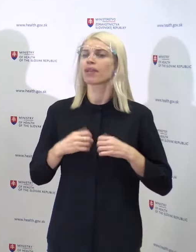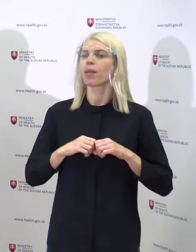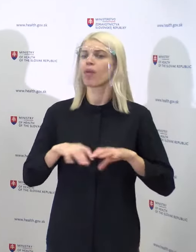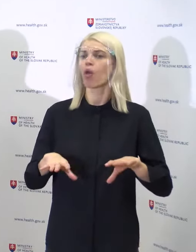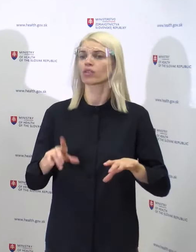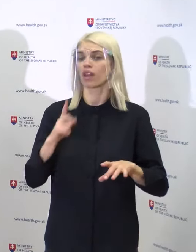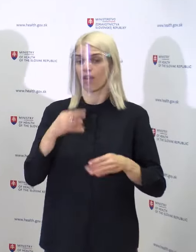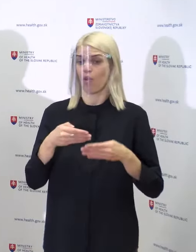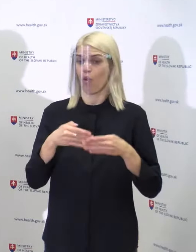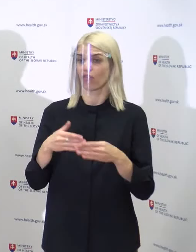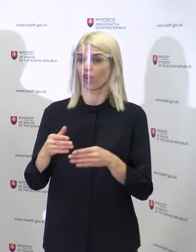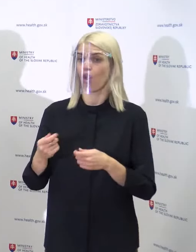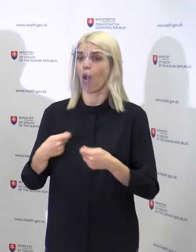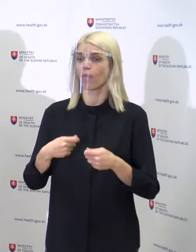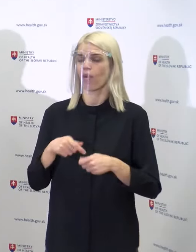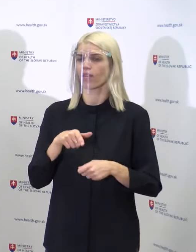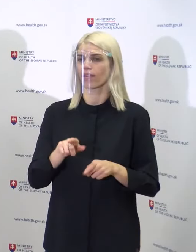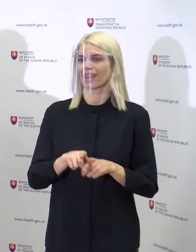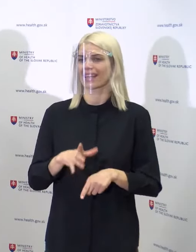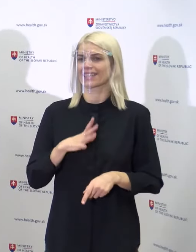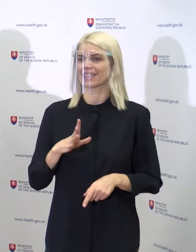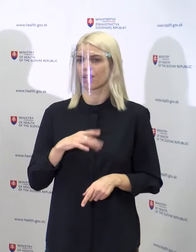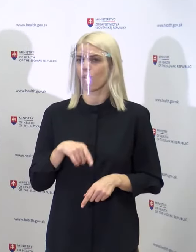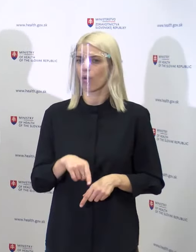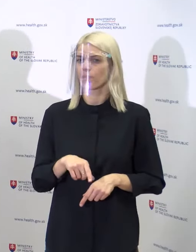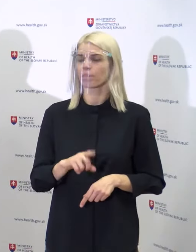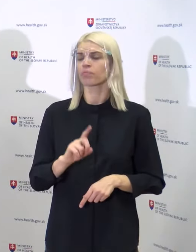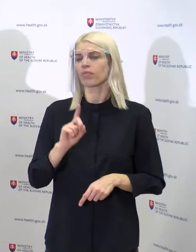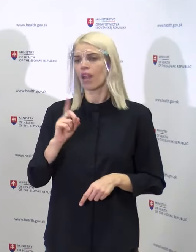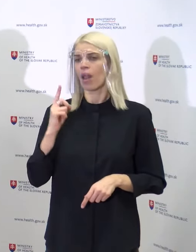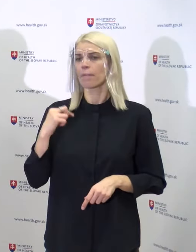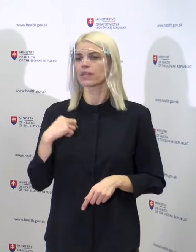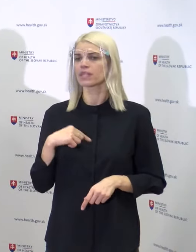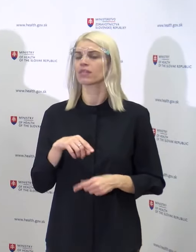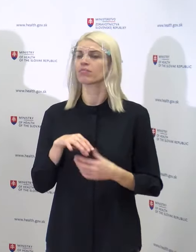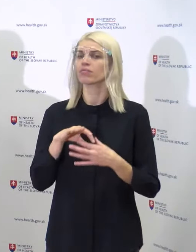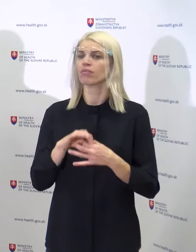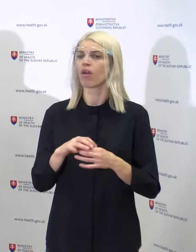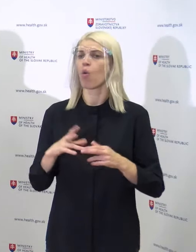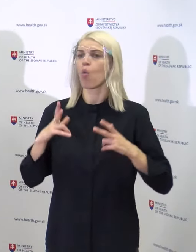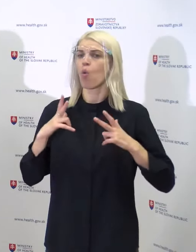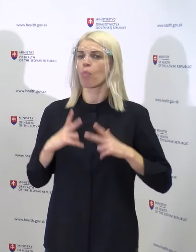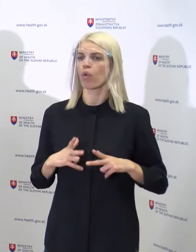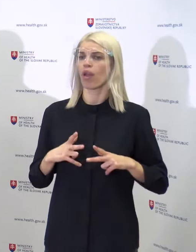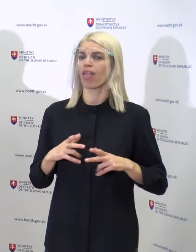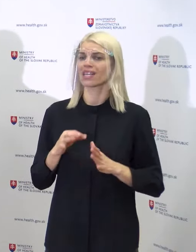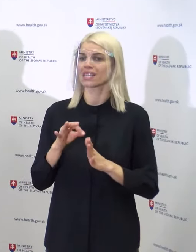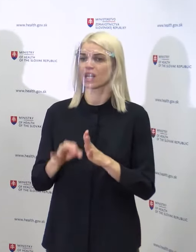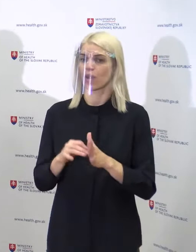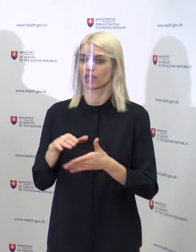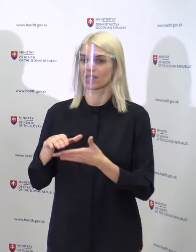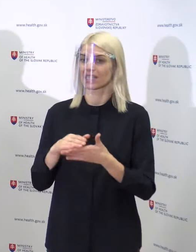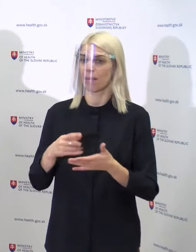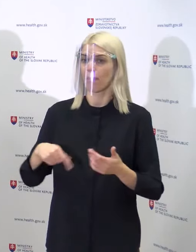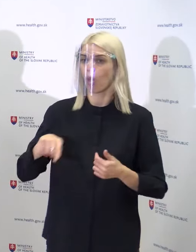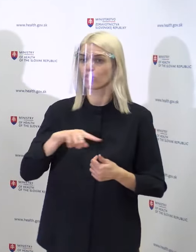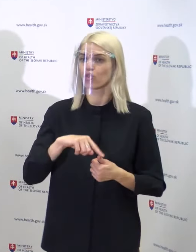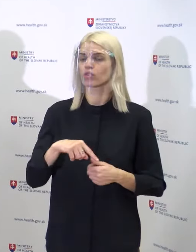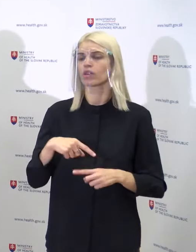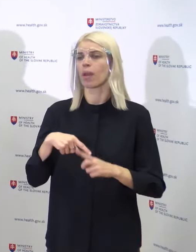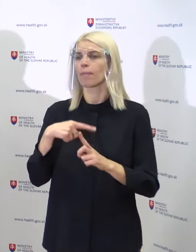otvorenie obchodov pomerne riskantným ťahom, ale myslím si, že aj vzhľadom k upokojeniu situácie spoločnosti a k nejakému